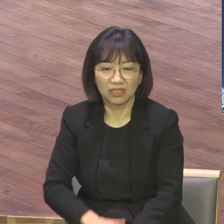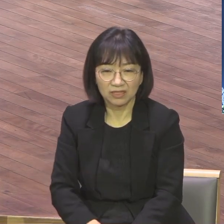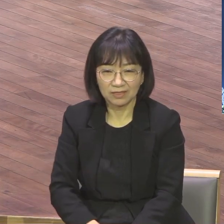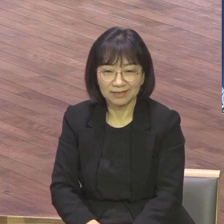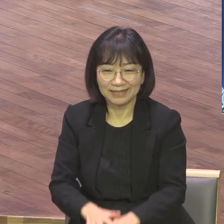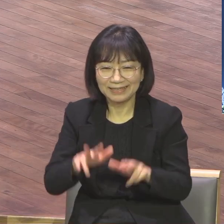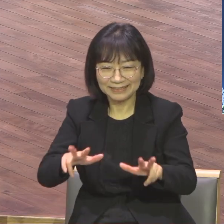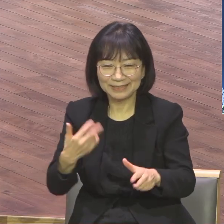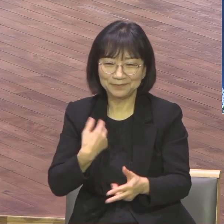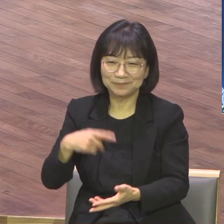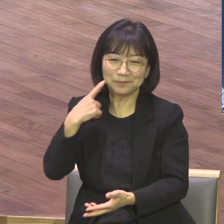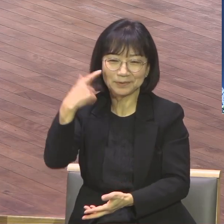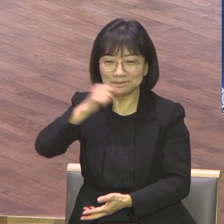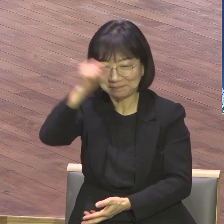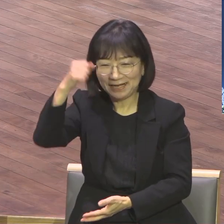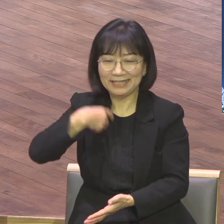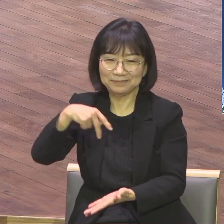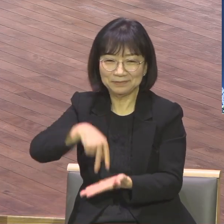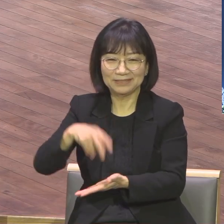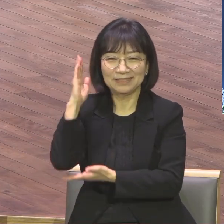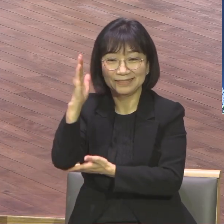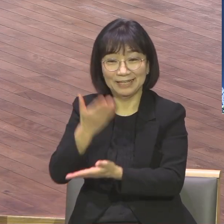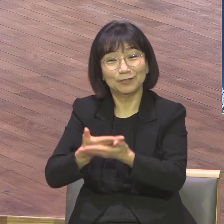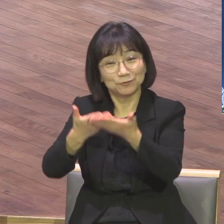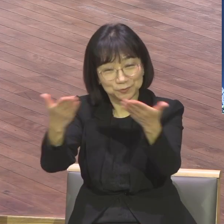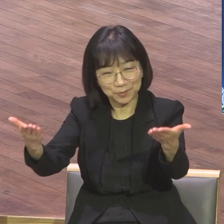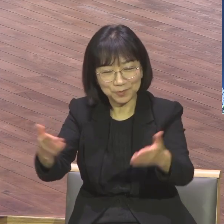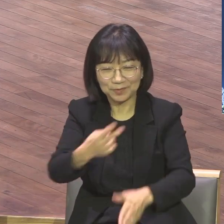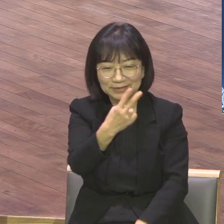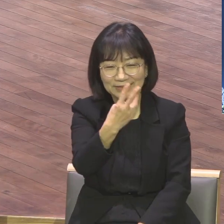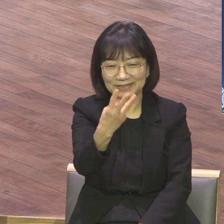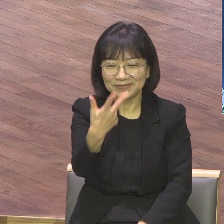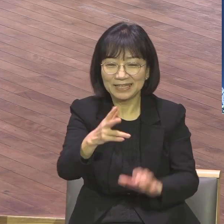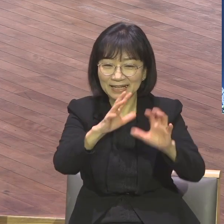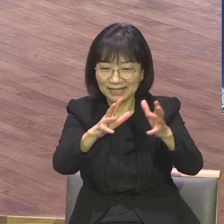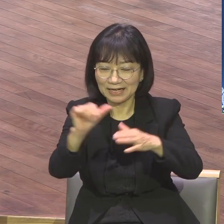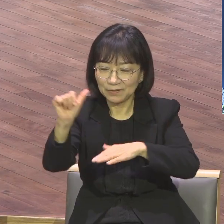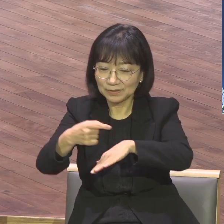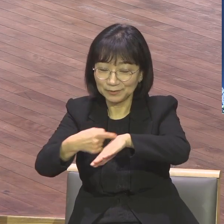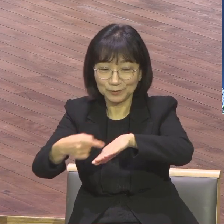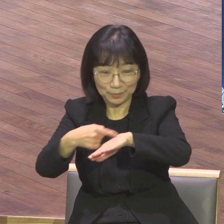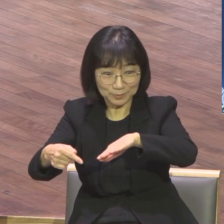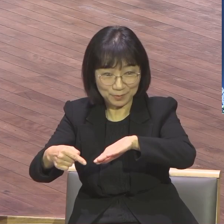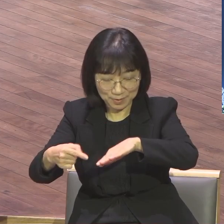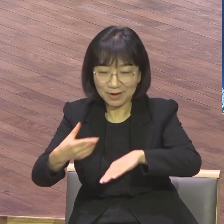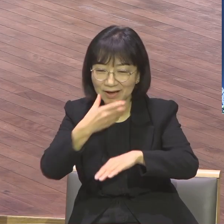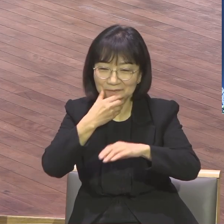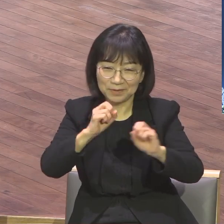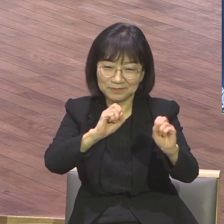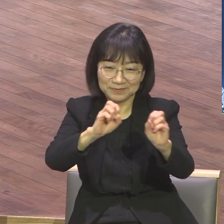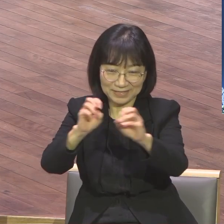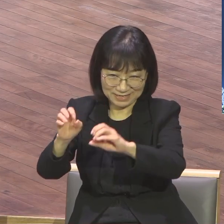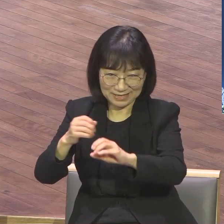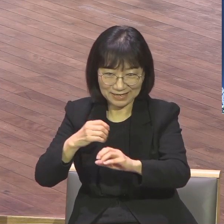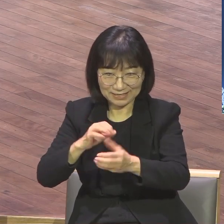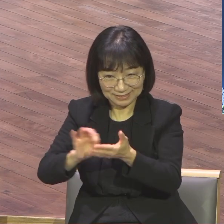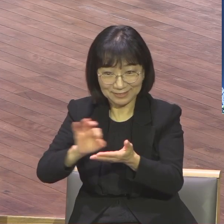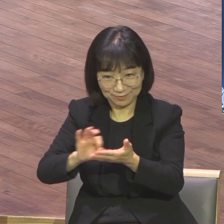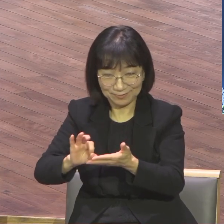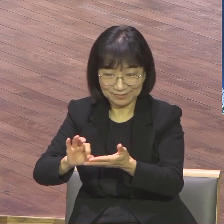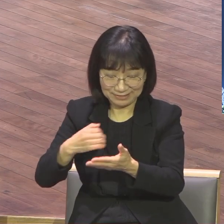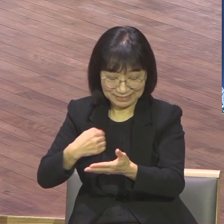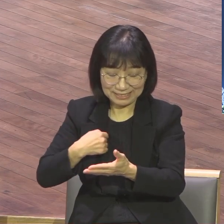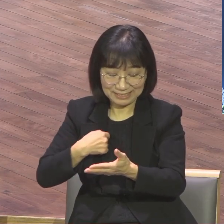서서 말씀을 증거하고 2, 3천 나라 5천 종족 주님의 지상 명령 그 현장에서 쓰임 받고 있지 않습니까?